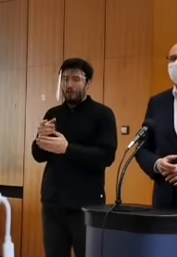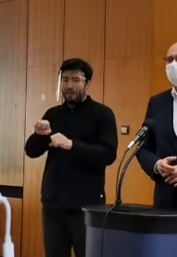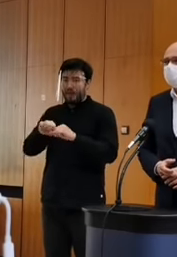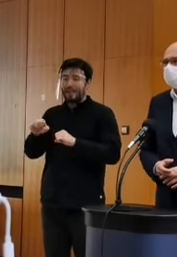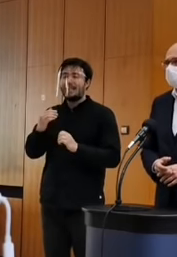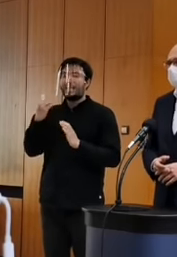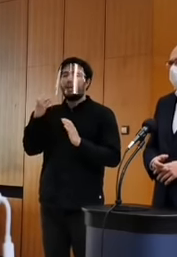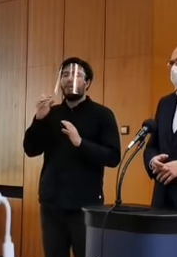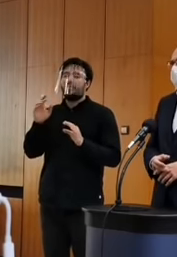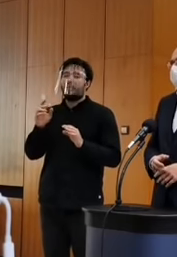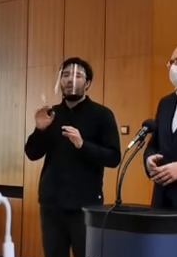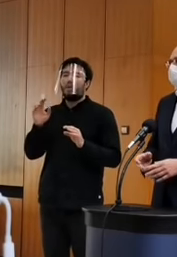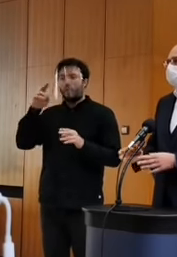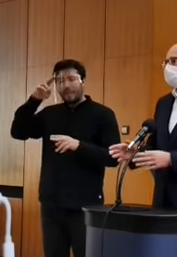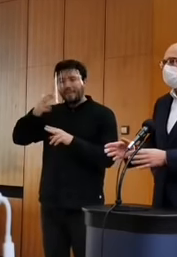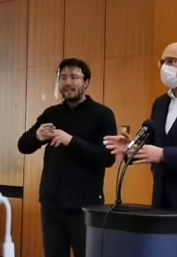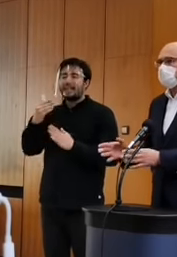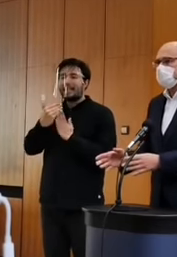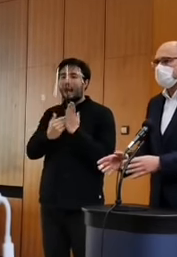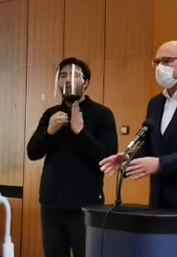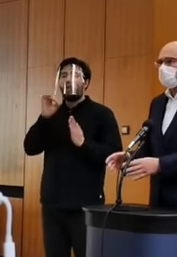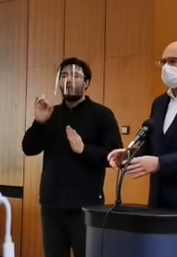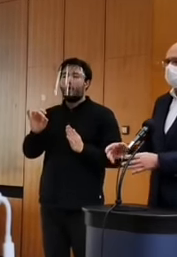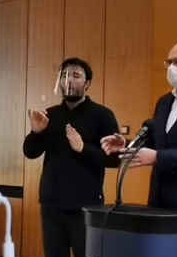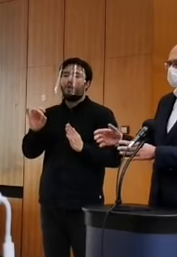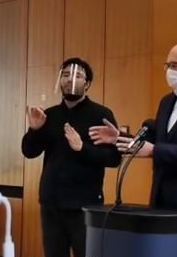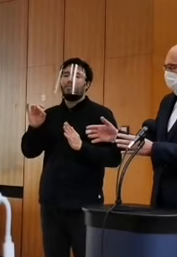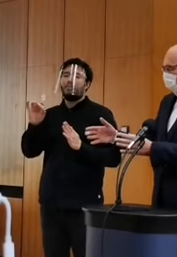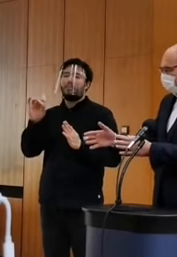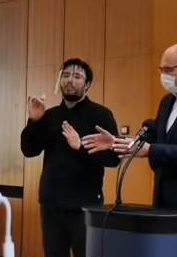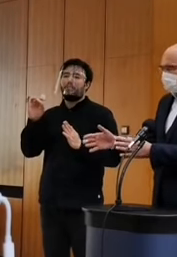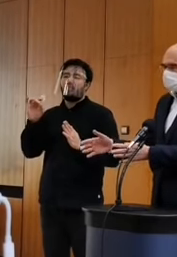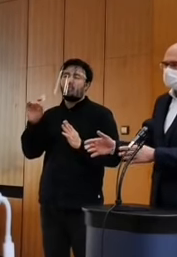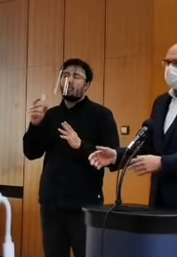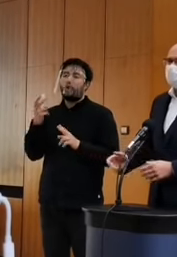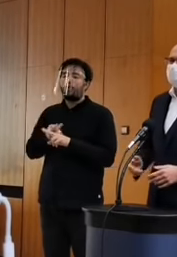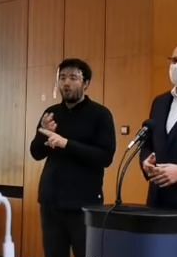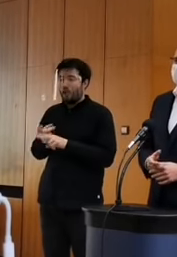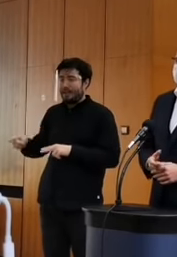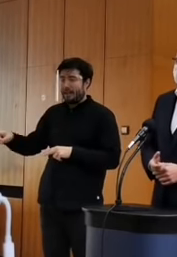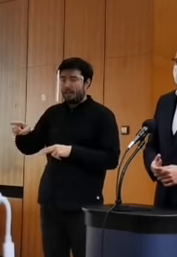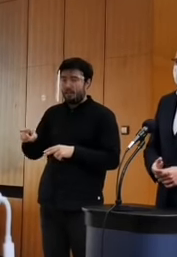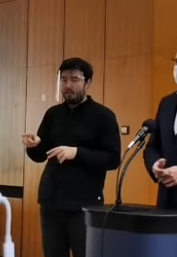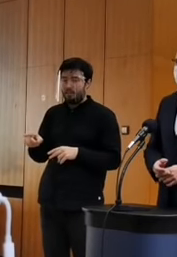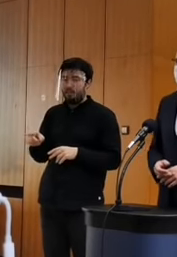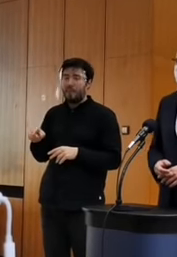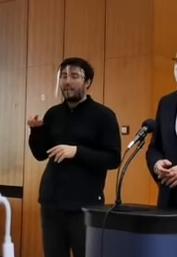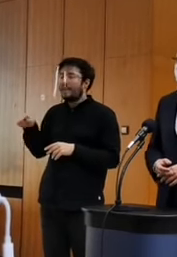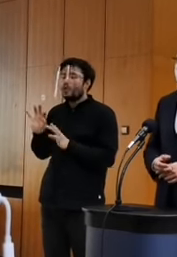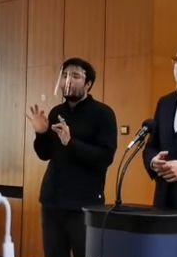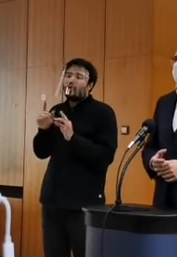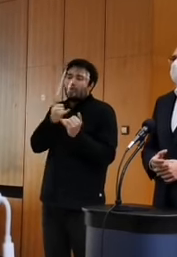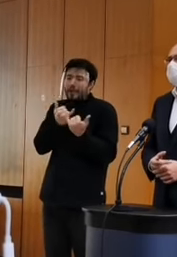univerzálny zákon o odškodnení, aby sme mohli odškodniť aj tých, na ktorých nesedeli doteraz nejaké